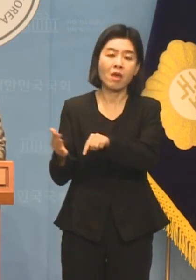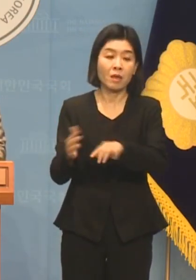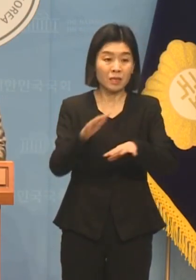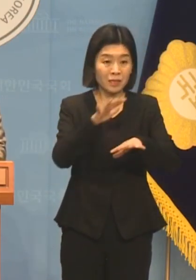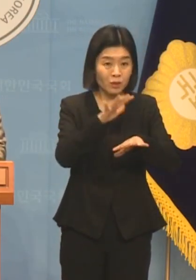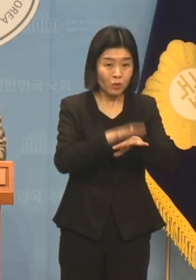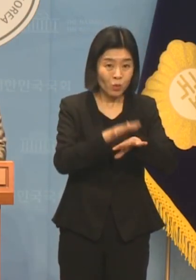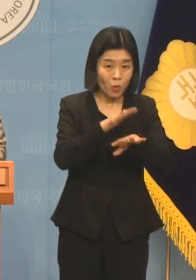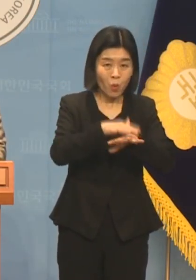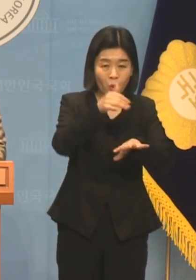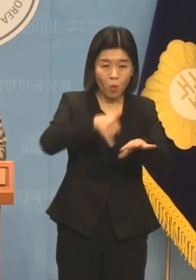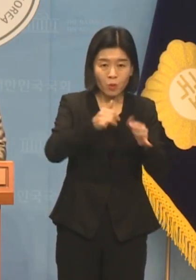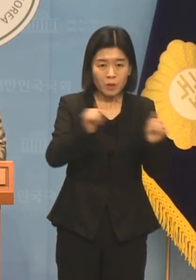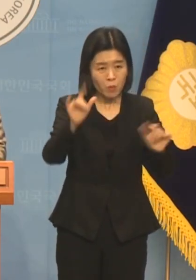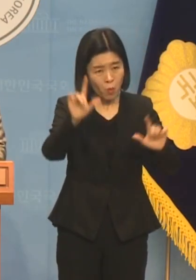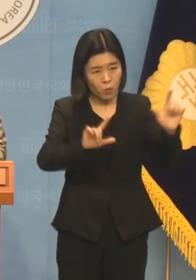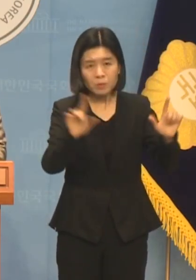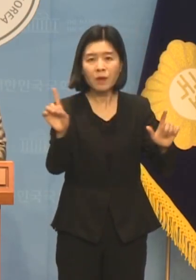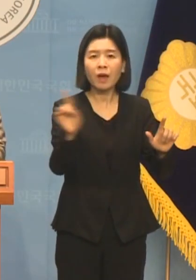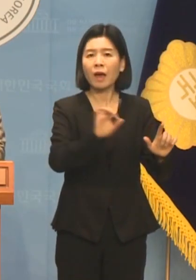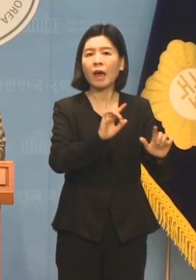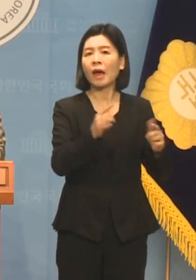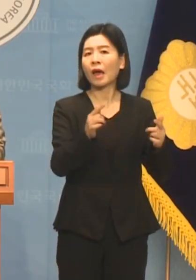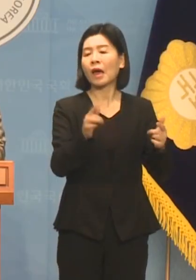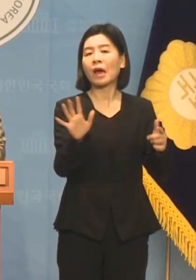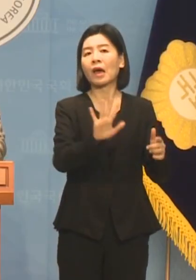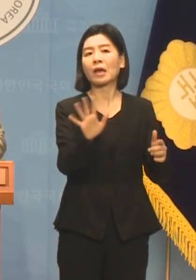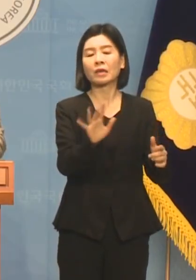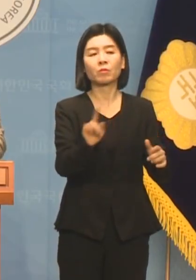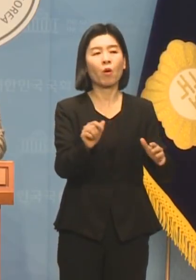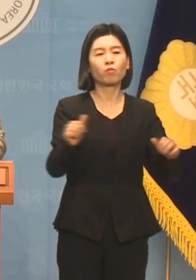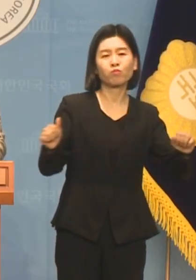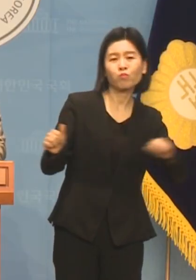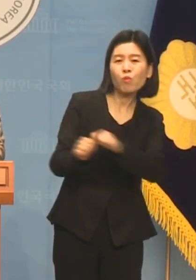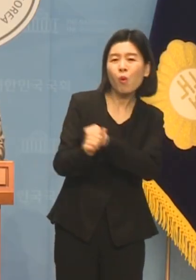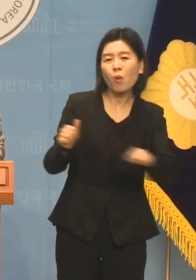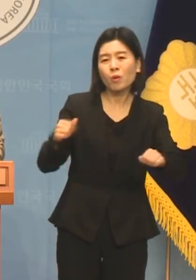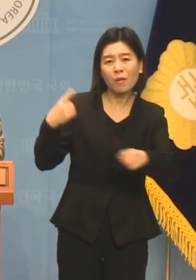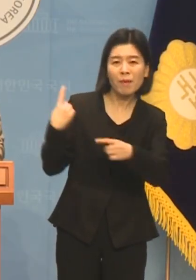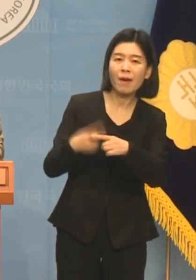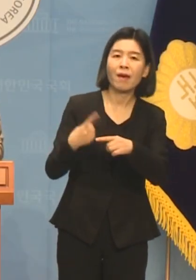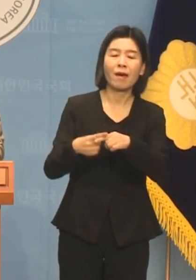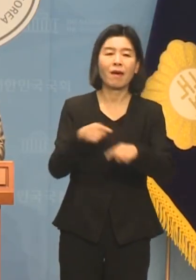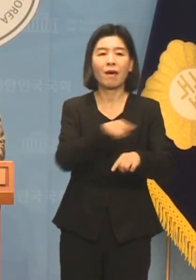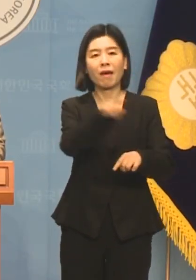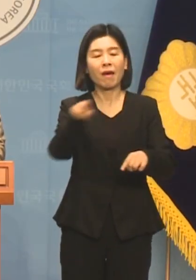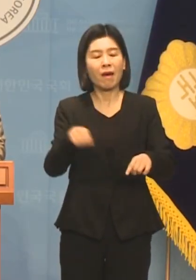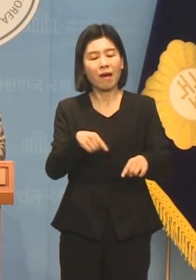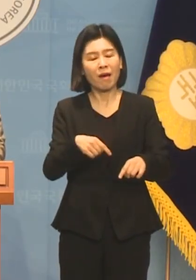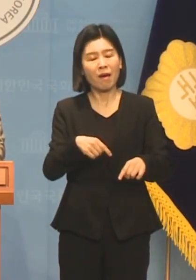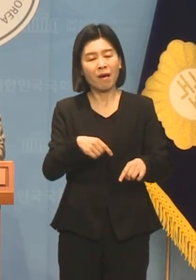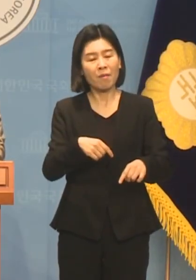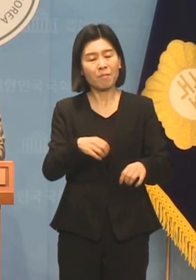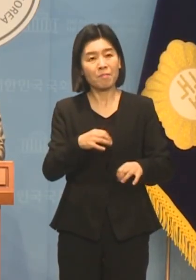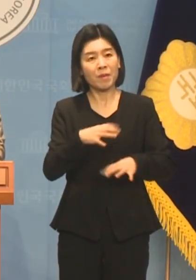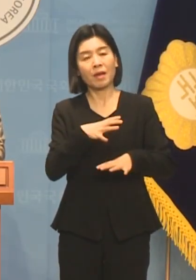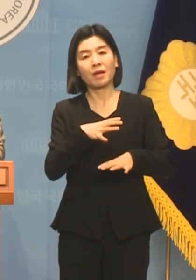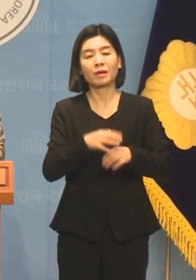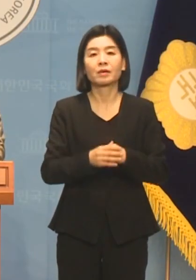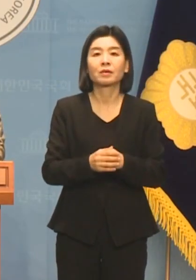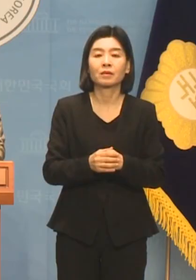아닌 불법 폭도의 모습을 보여주며 많은 국민들을 경악해 했습니다. 이들은